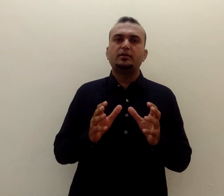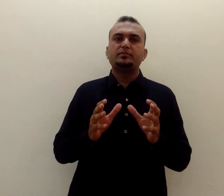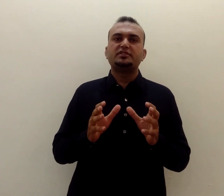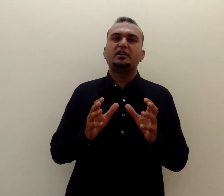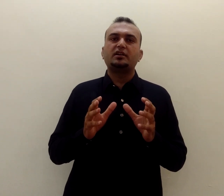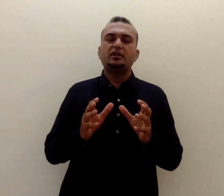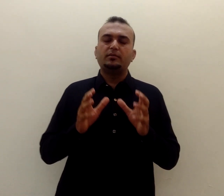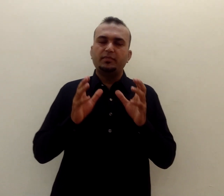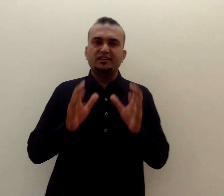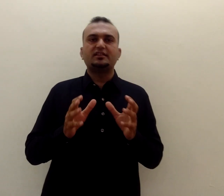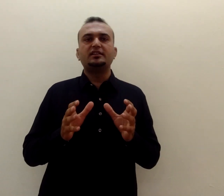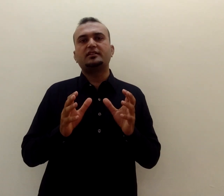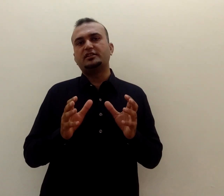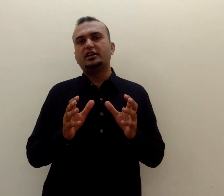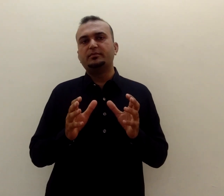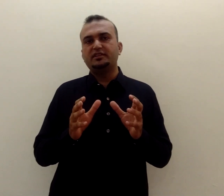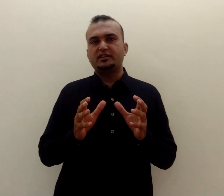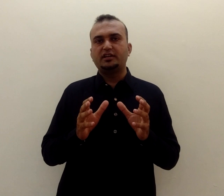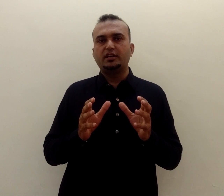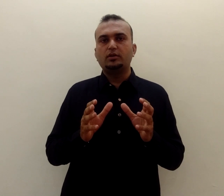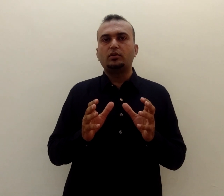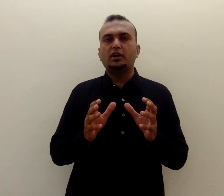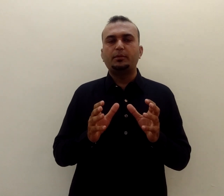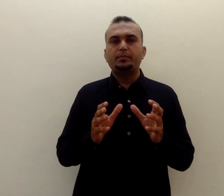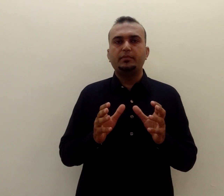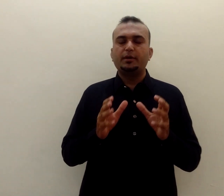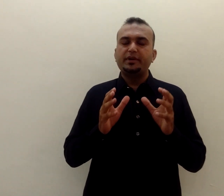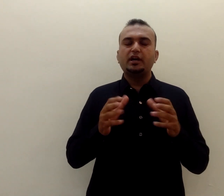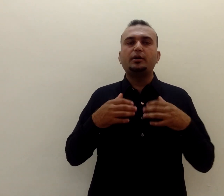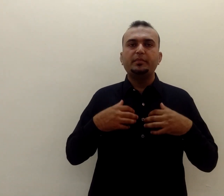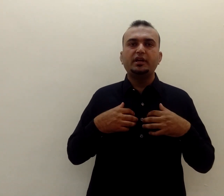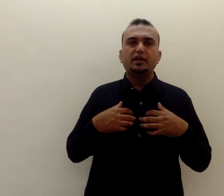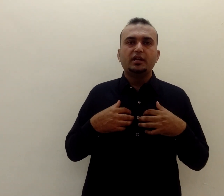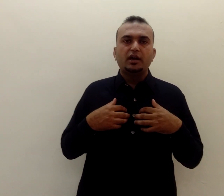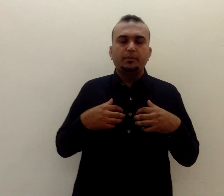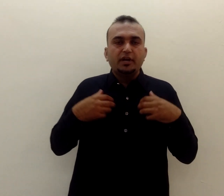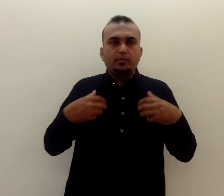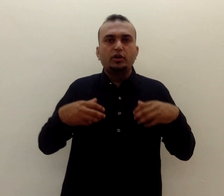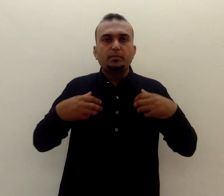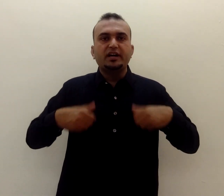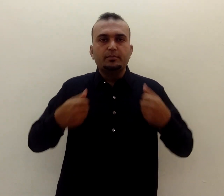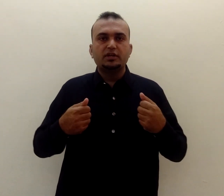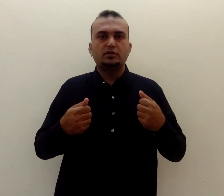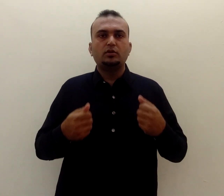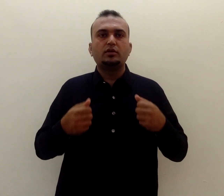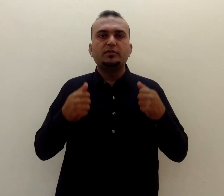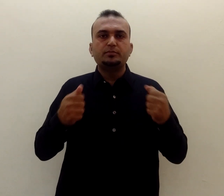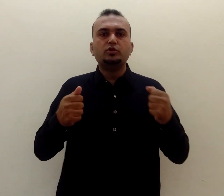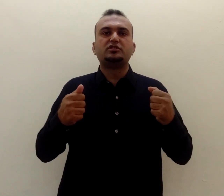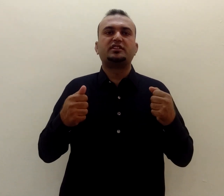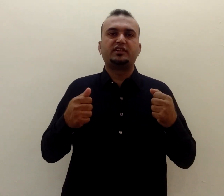काम बासानी सर अंजाम दे सकेंगे और आप अपने आप को एक बाहिम्मत और मजबूत सफर